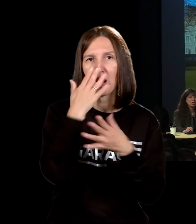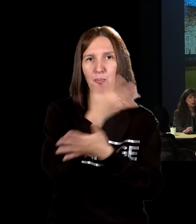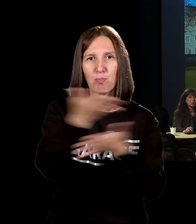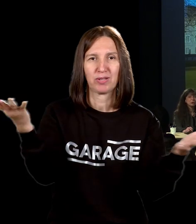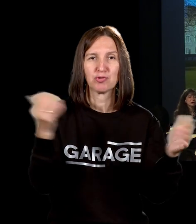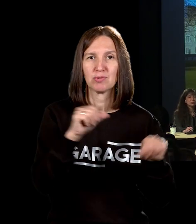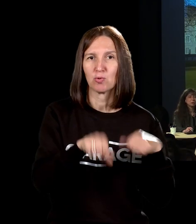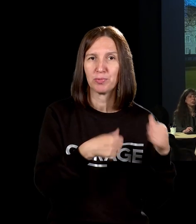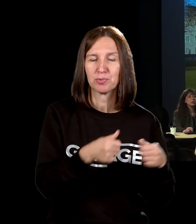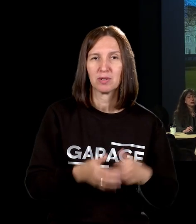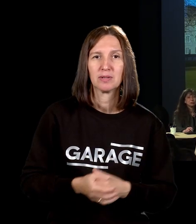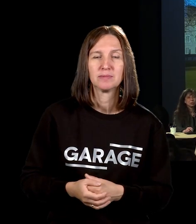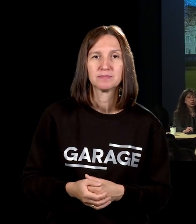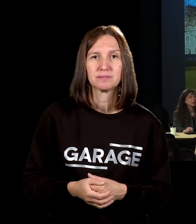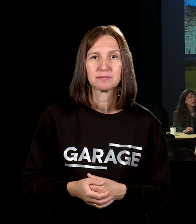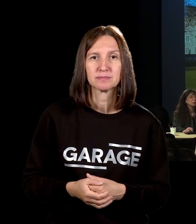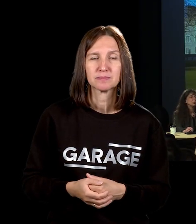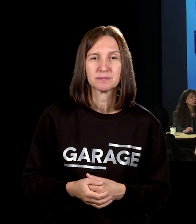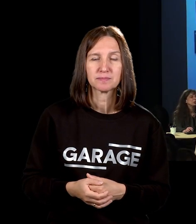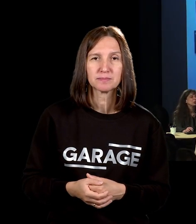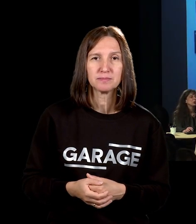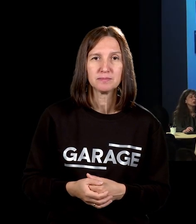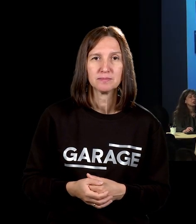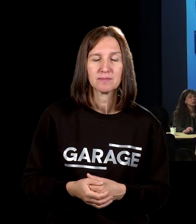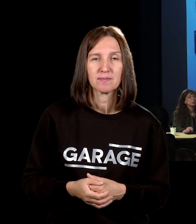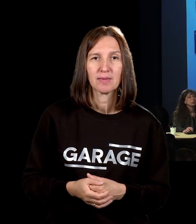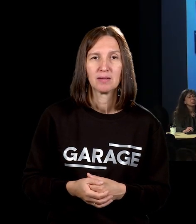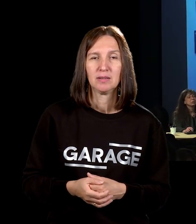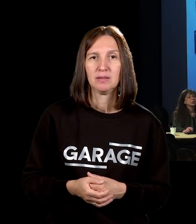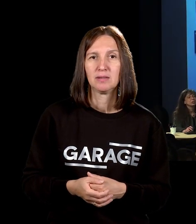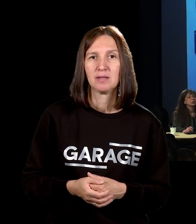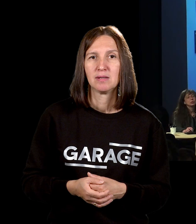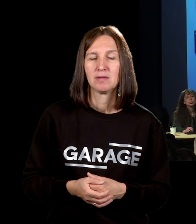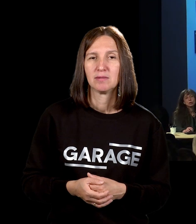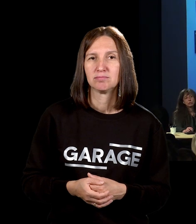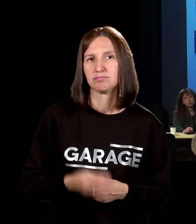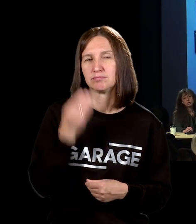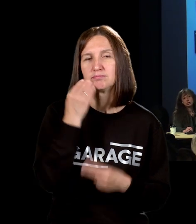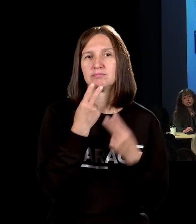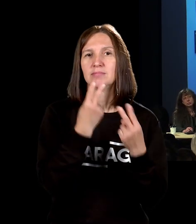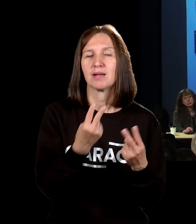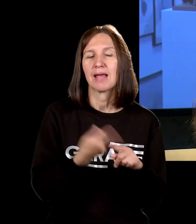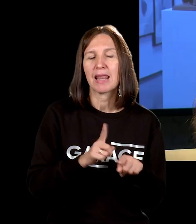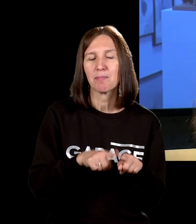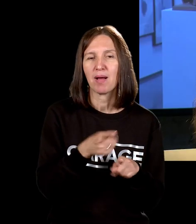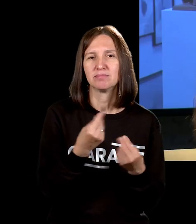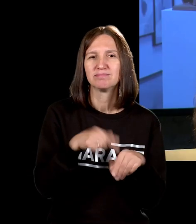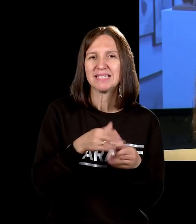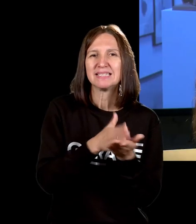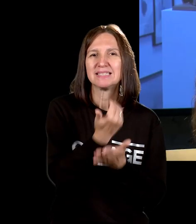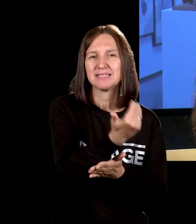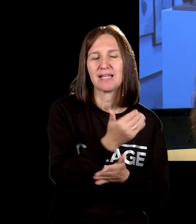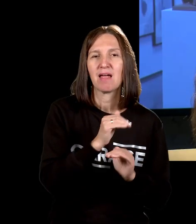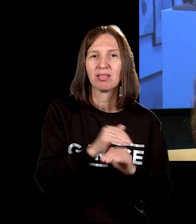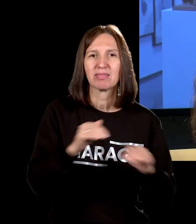фактура плохого детского рукоделия, плохой игрушки, с которой они работают. При этом, оказывается, еще и фактура авангарда. Да, вот